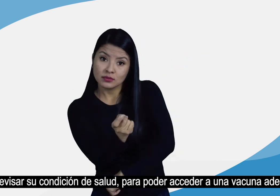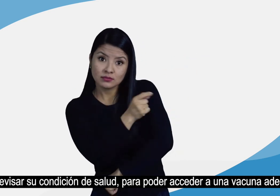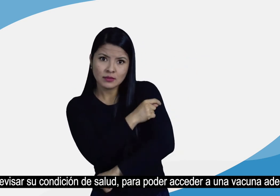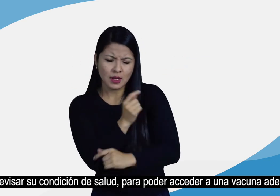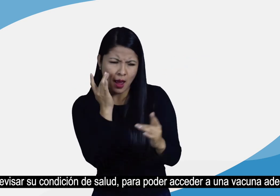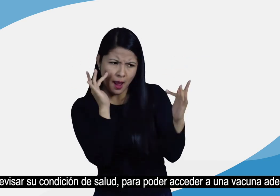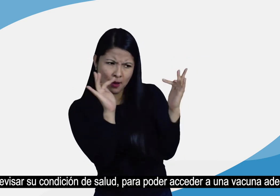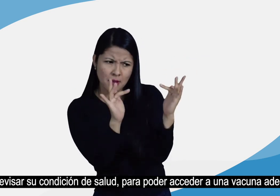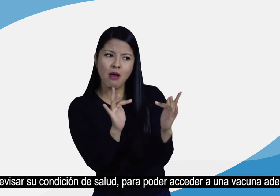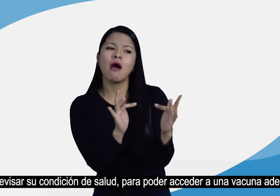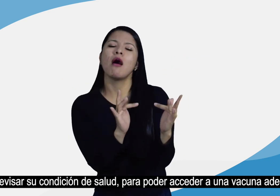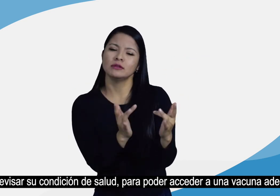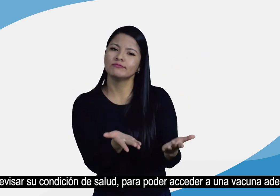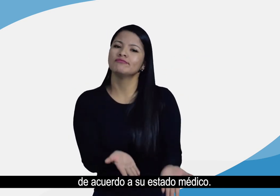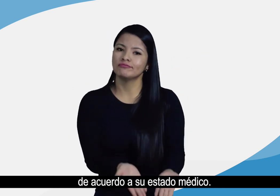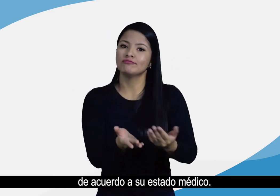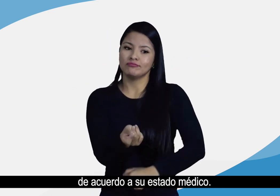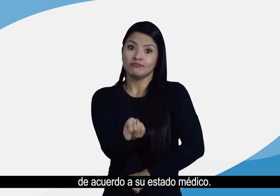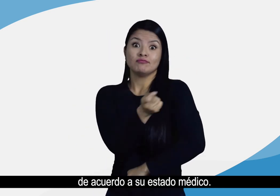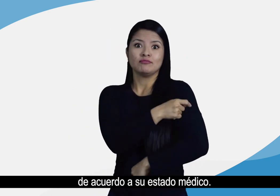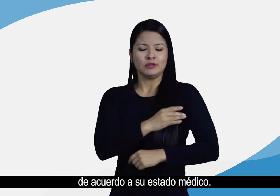vacuna adecuada, de acuerdo a su estado médico.